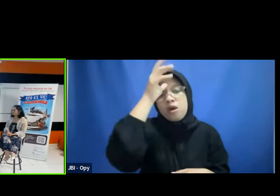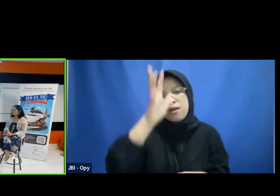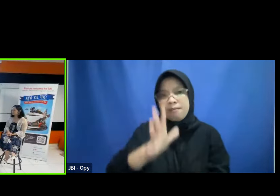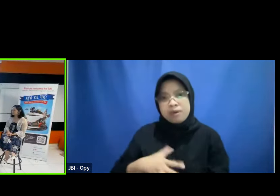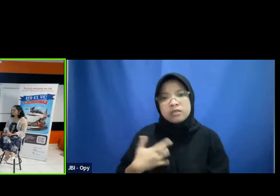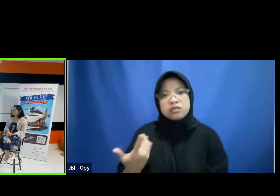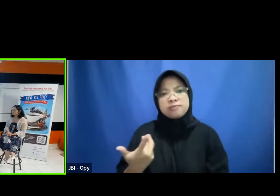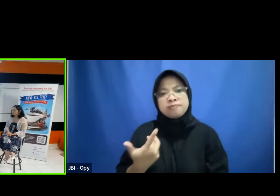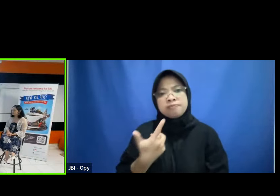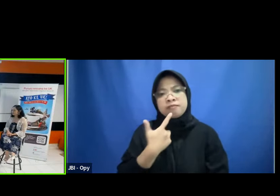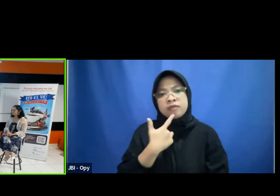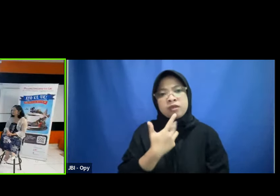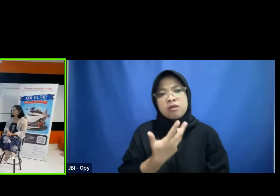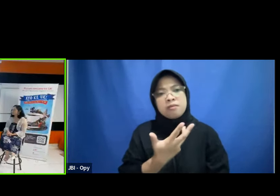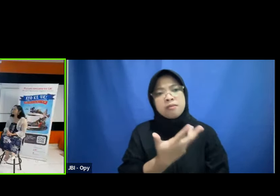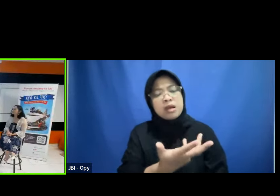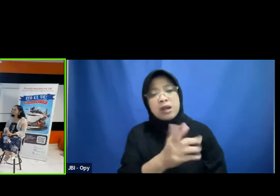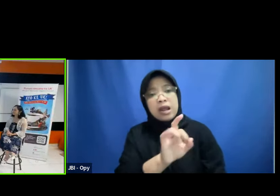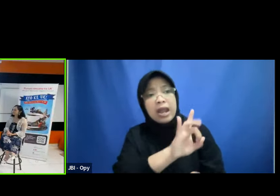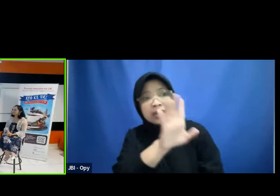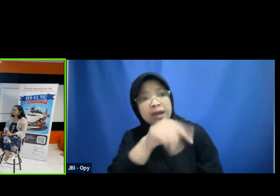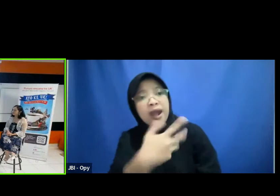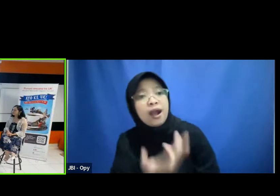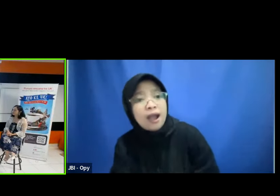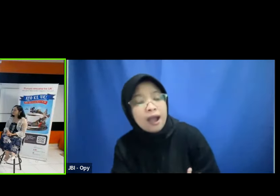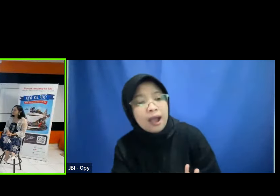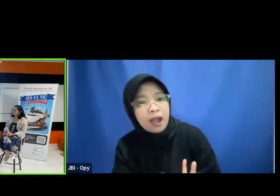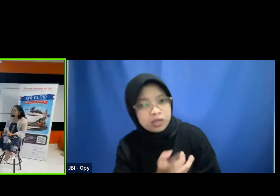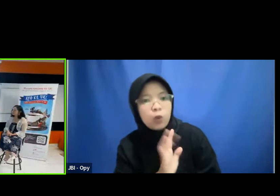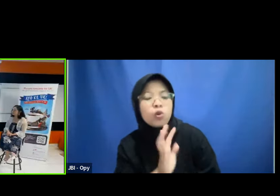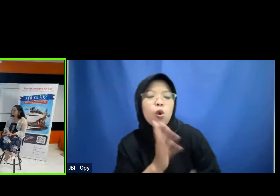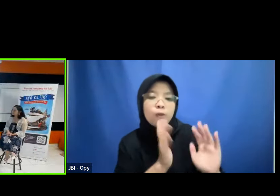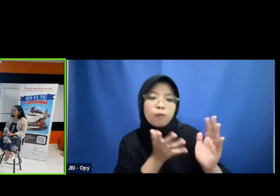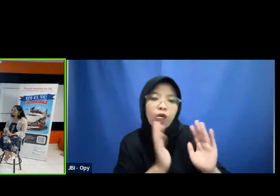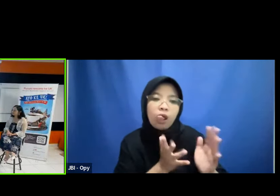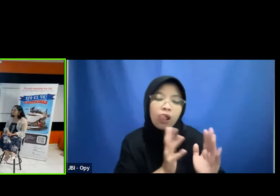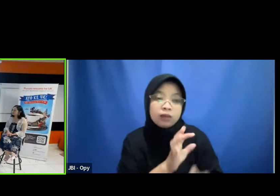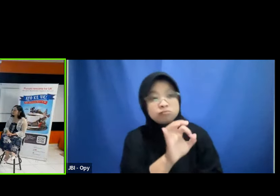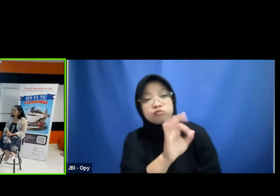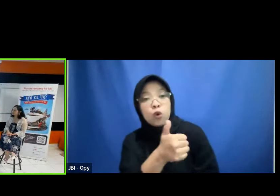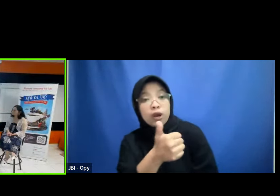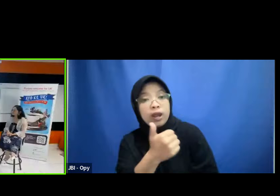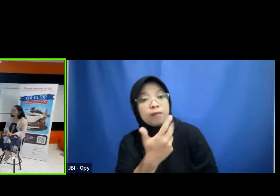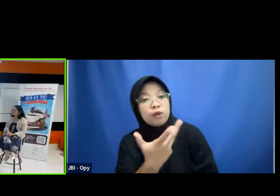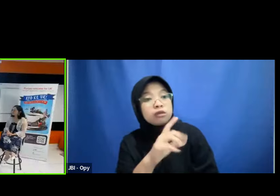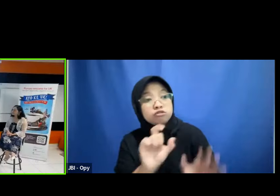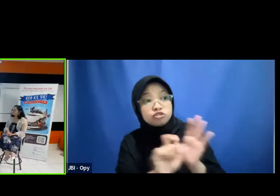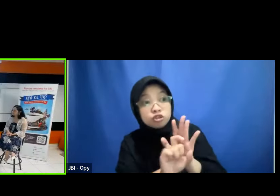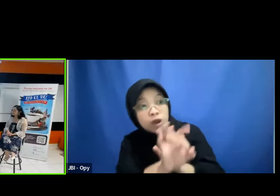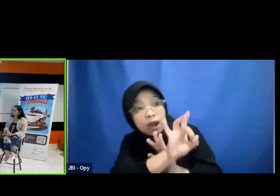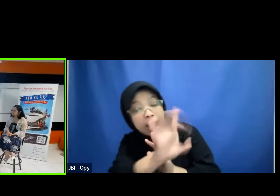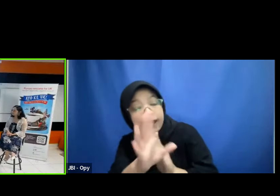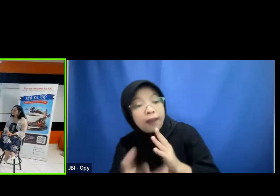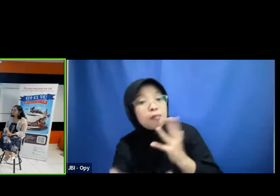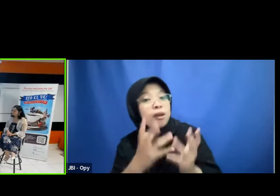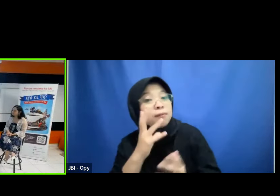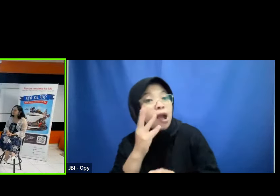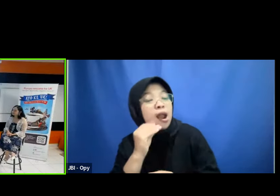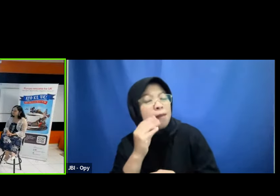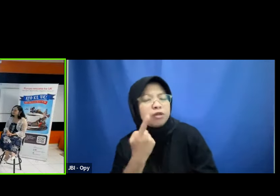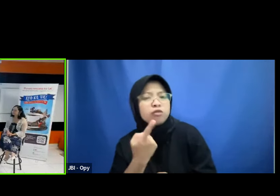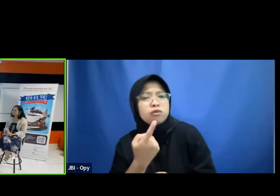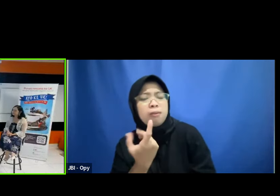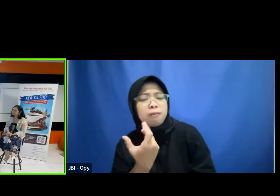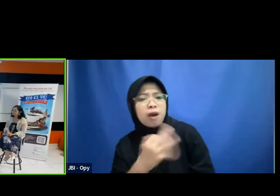kayak but we want to He moreore ya udah tinggal ngobrol aja gitu kayak Oke mungkin ada exampel lain yang yang yang ada baru